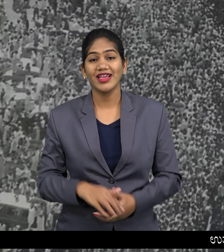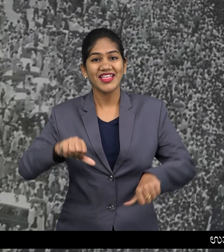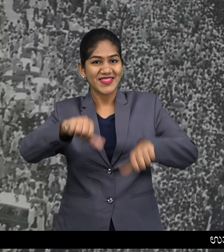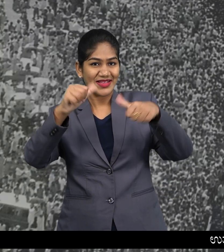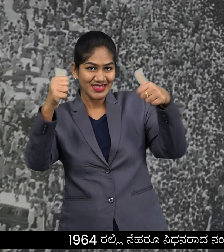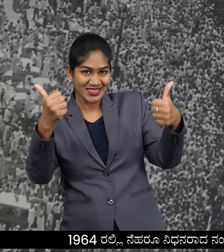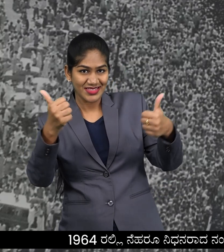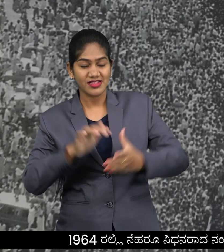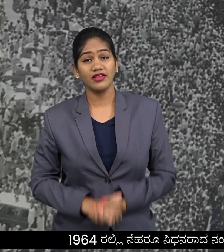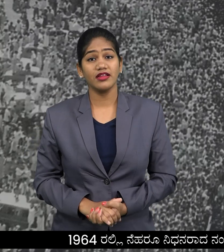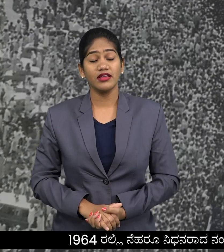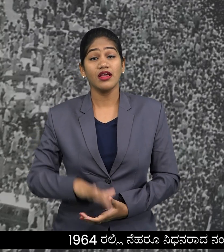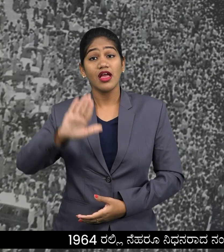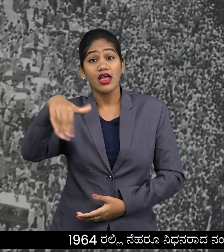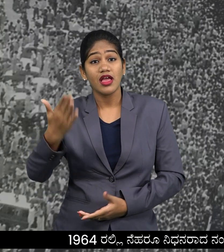ಉತ್ತರಾಧಿಕಾರ.